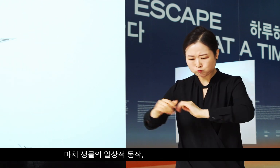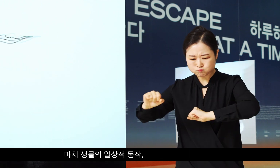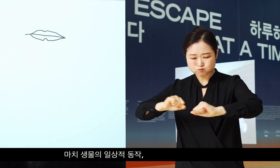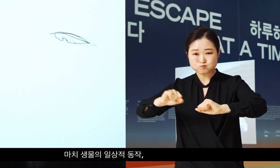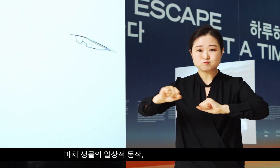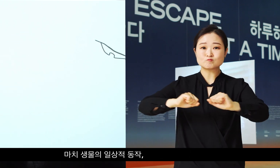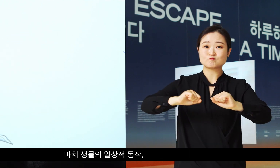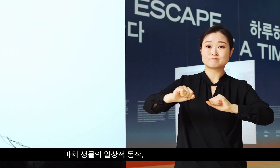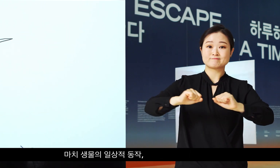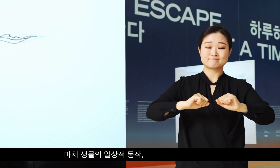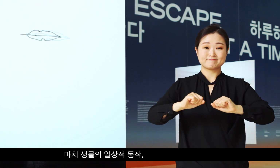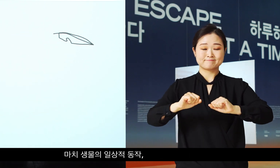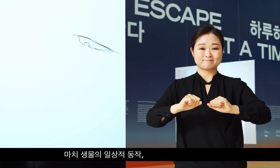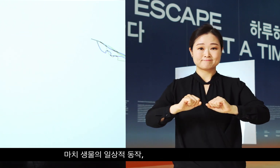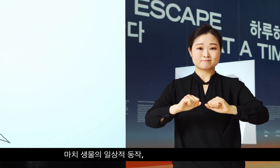마치 생물의 일상적 동작,